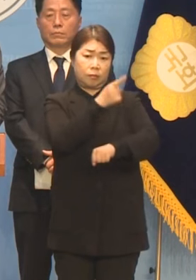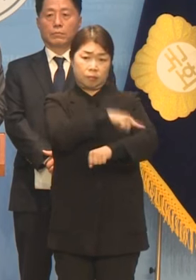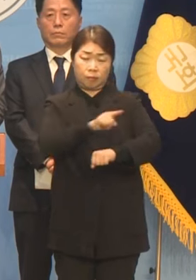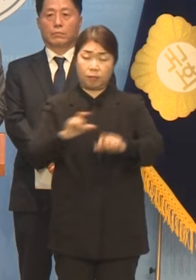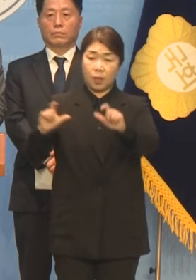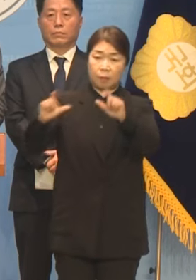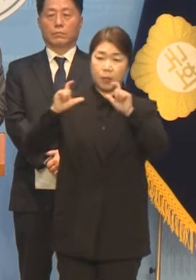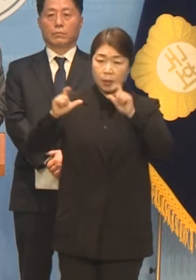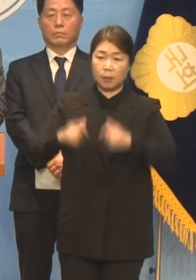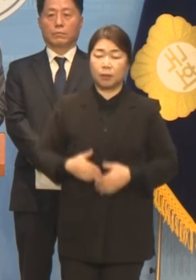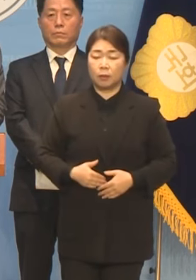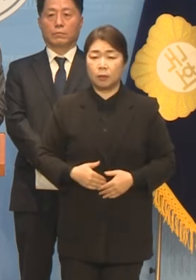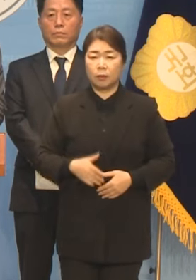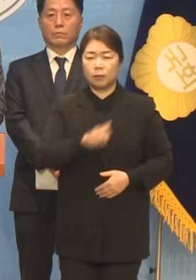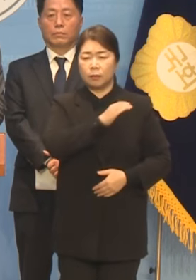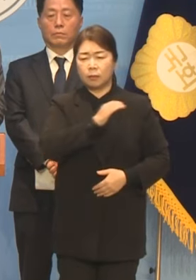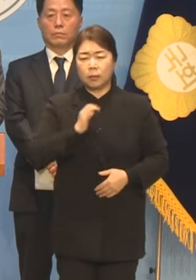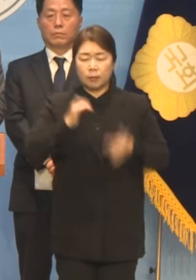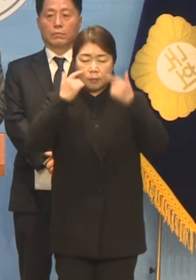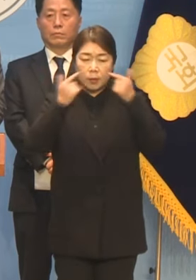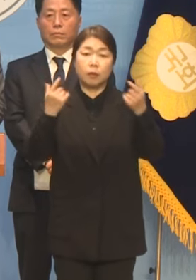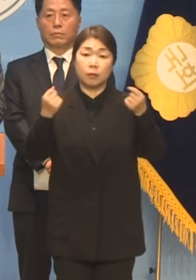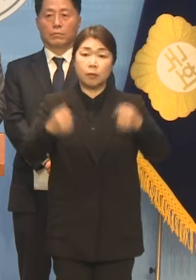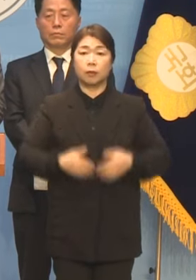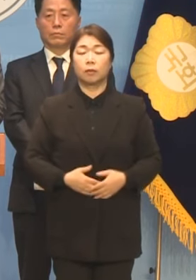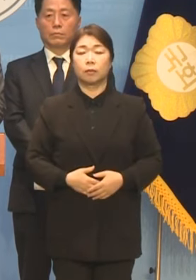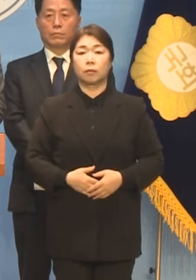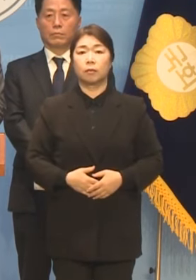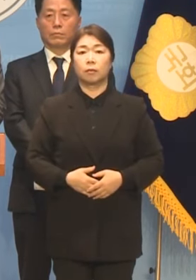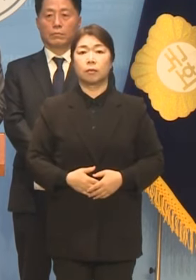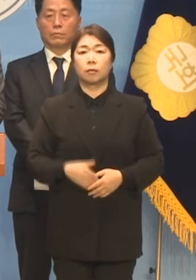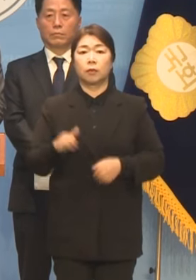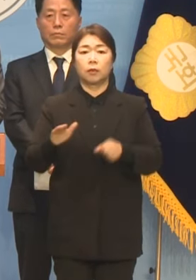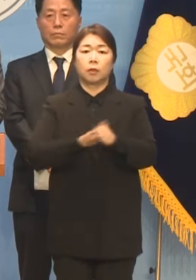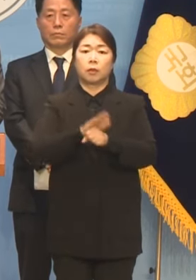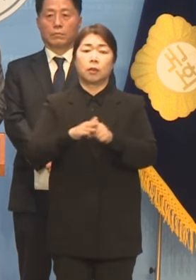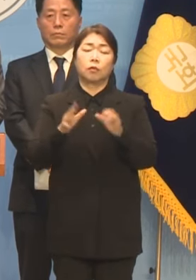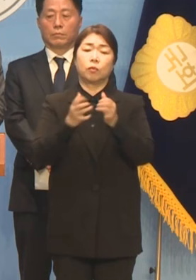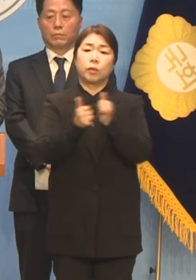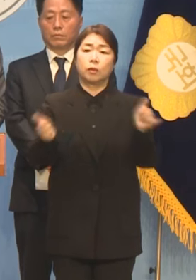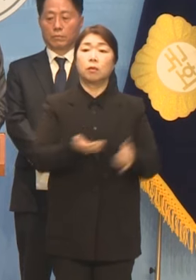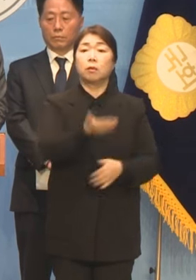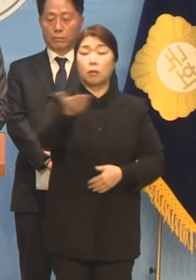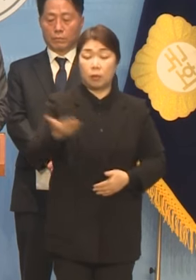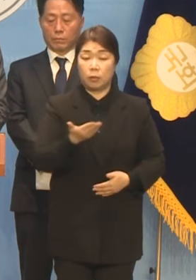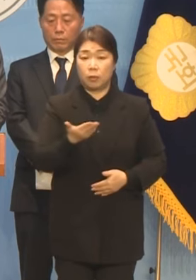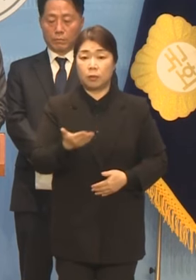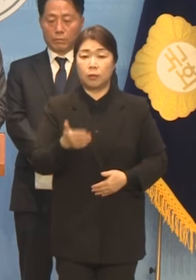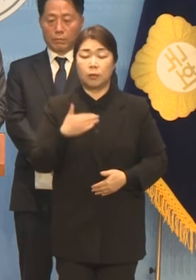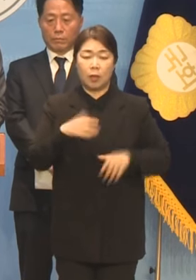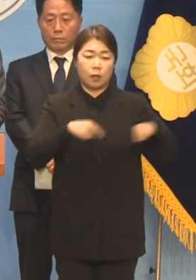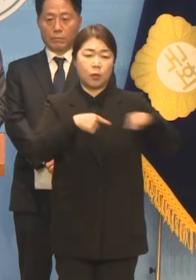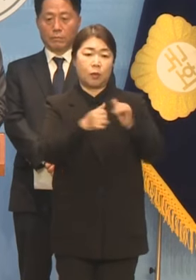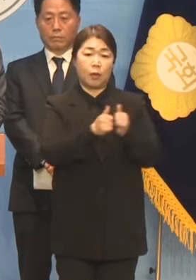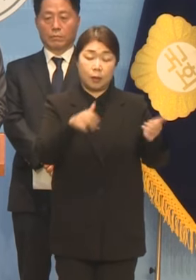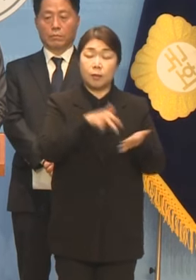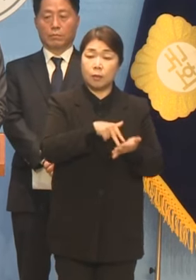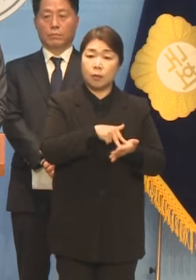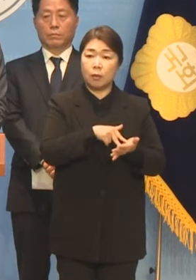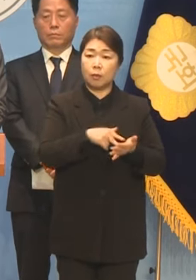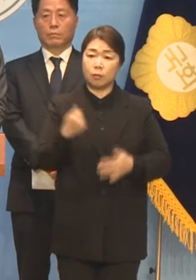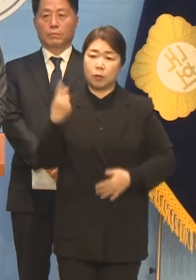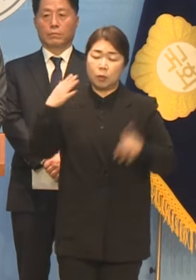배신 아닙니까 사랑하는 국민 여러분 저는 정당인으로 그동안